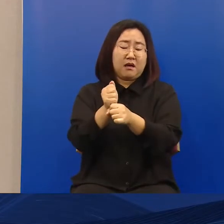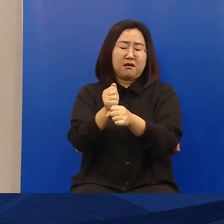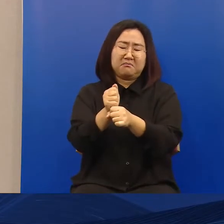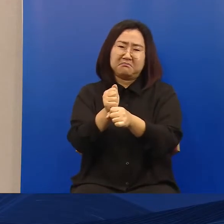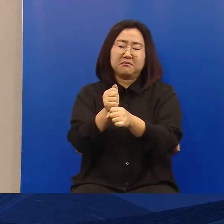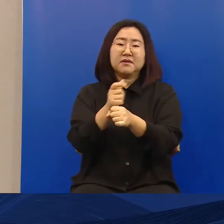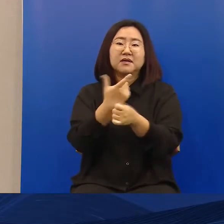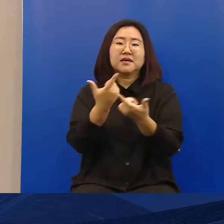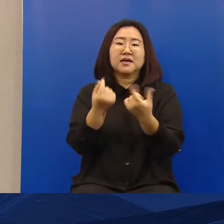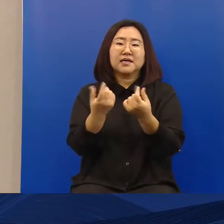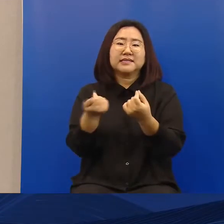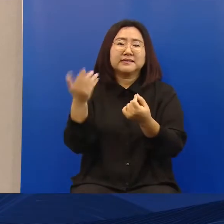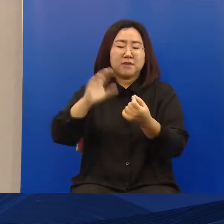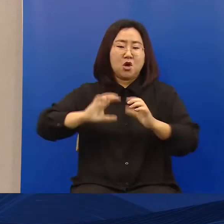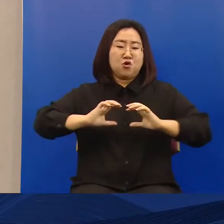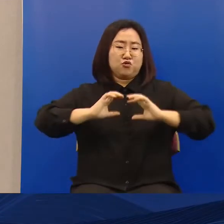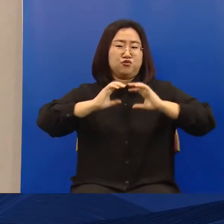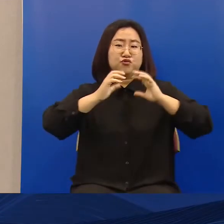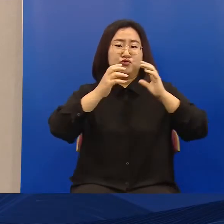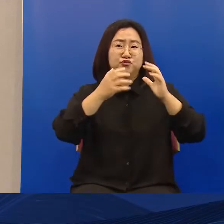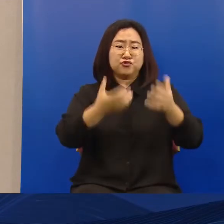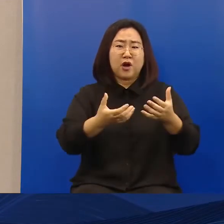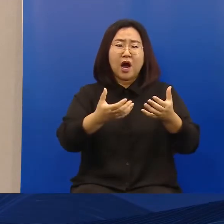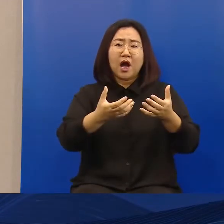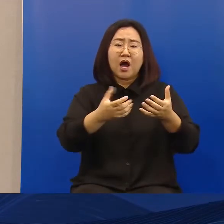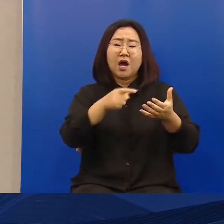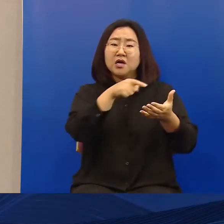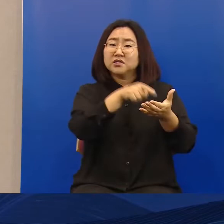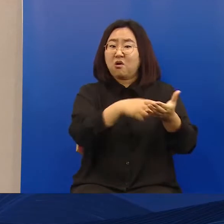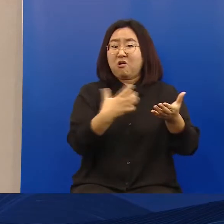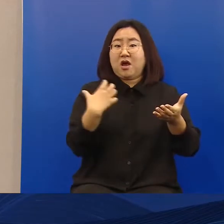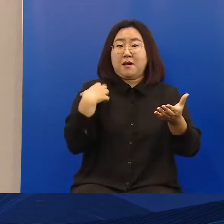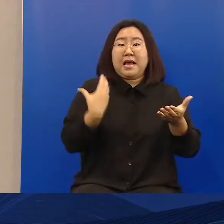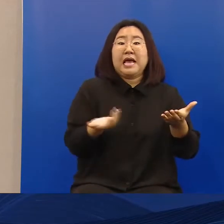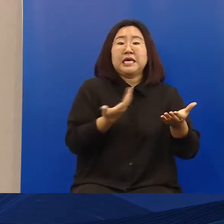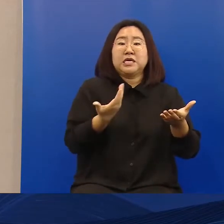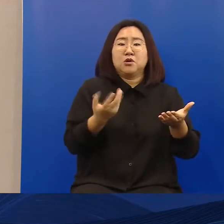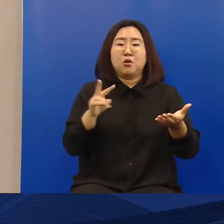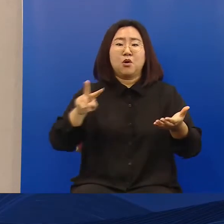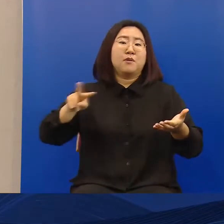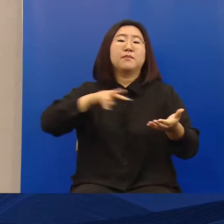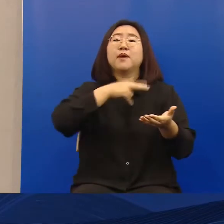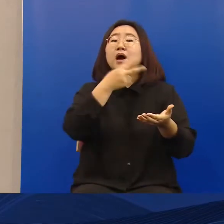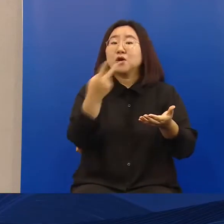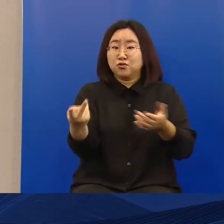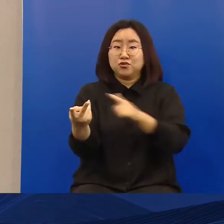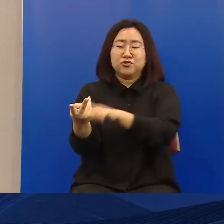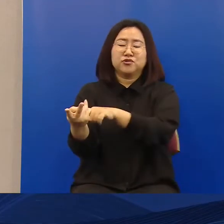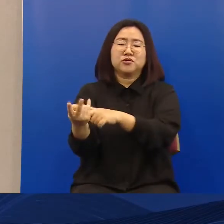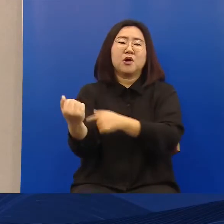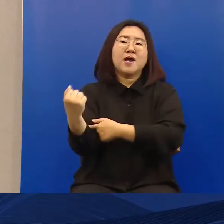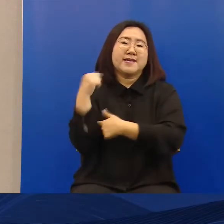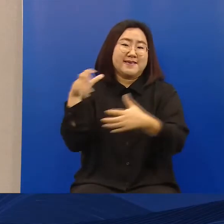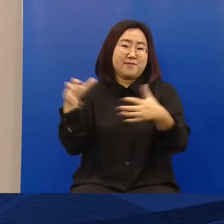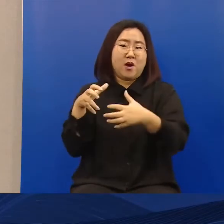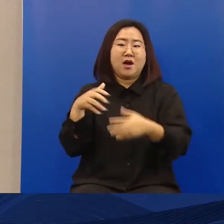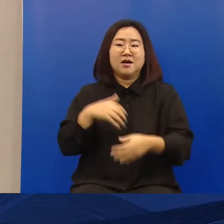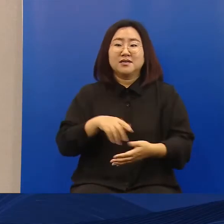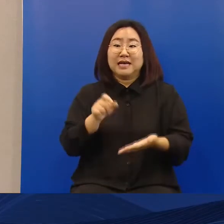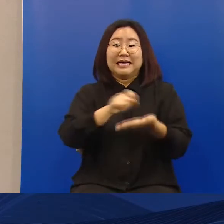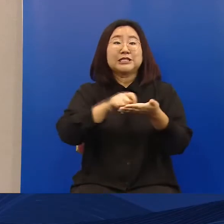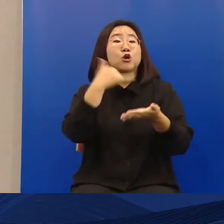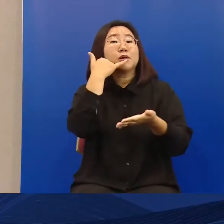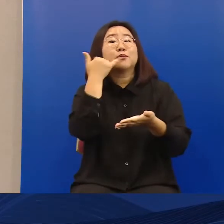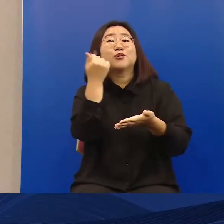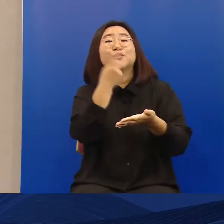했는데, 이거를 국가적 과제로 전환시키는데 이제 우리가 힘을 모아야 되지 않겠습니까? 제가 전화번호도 적어